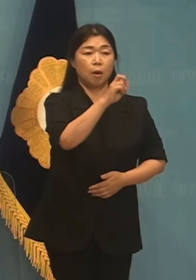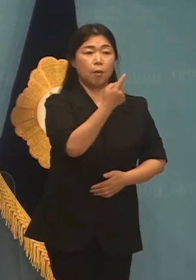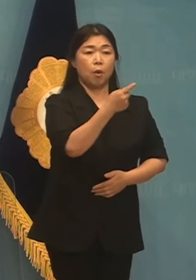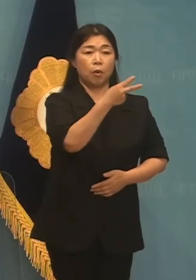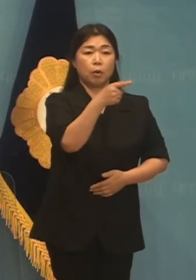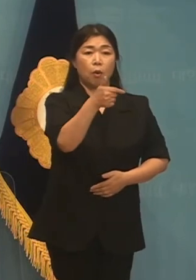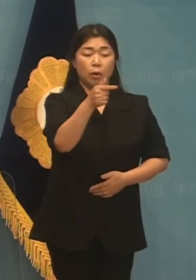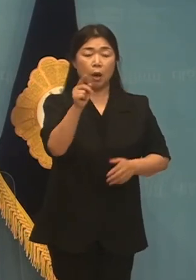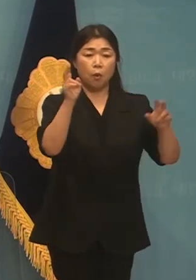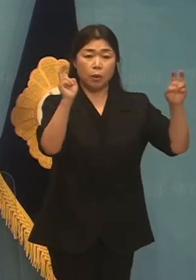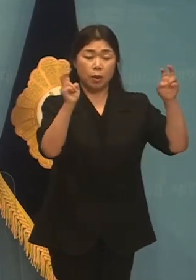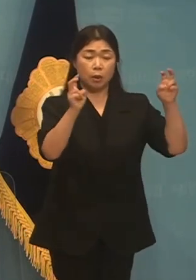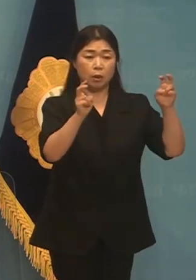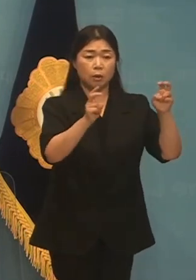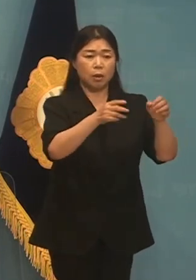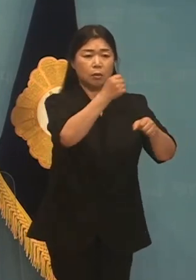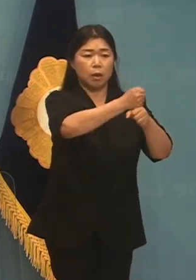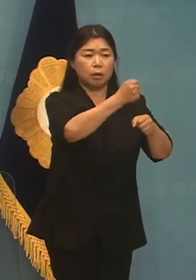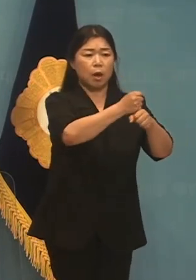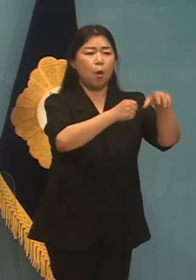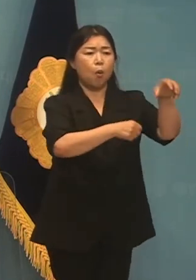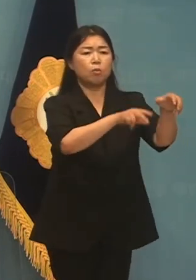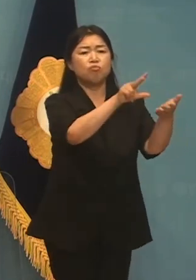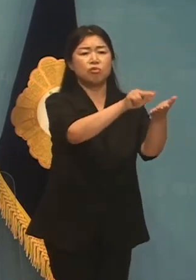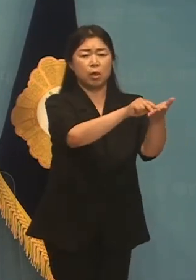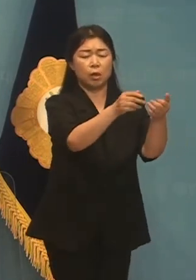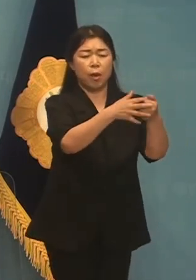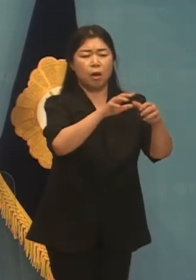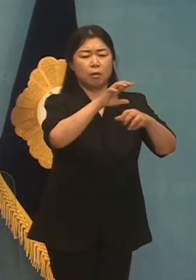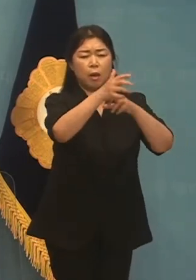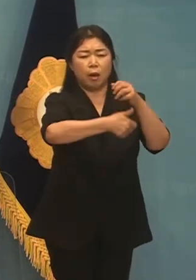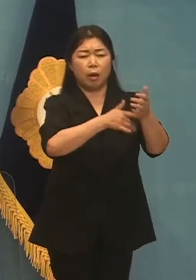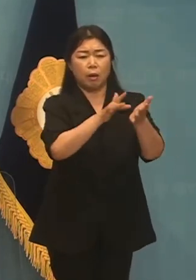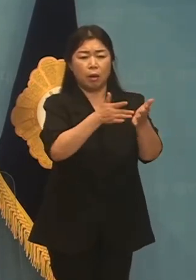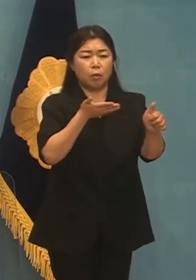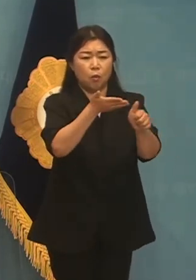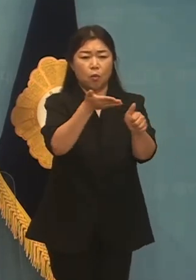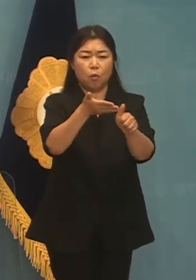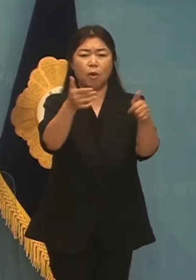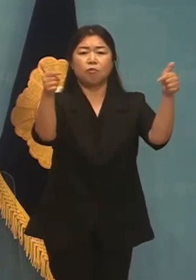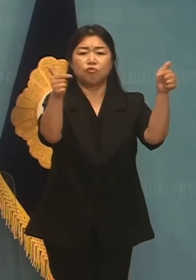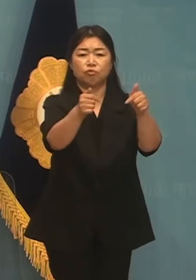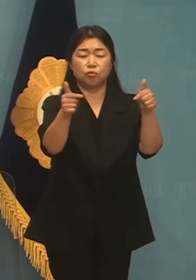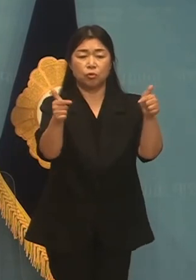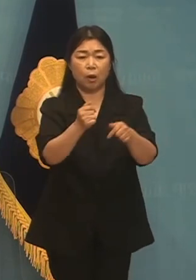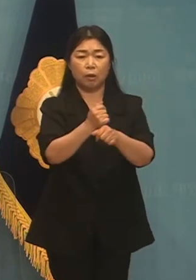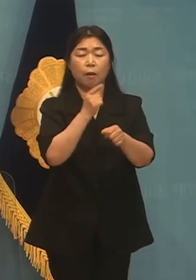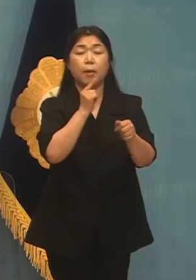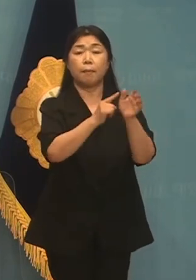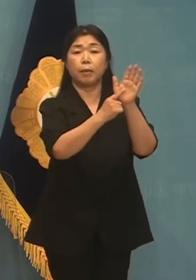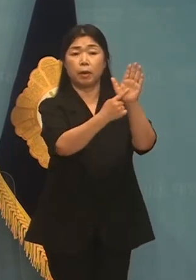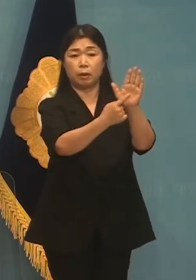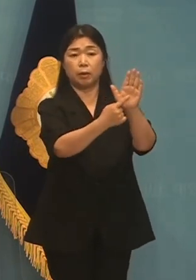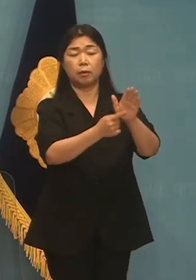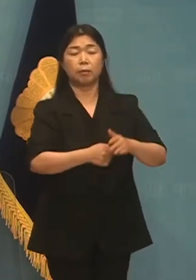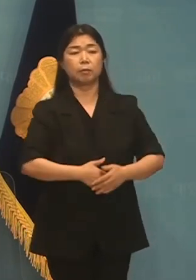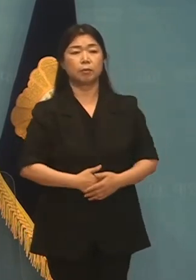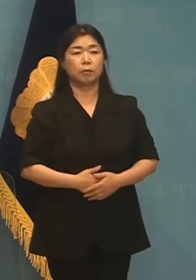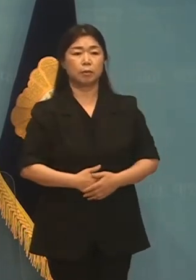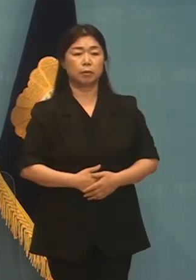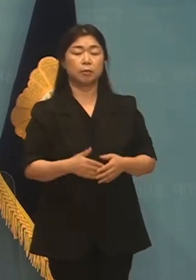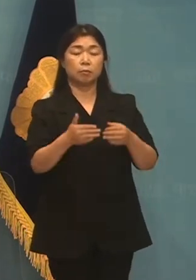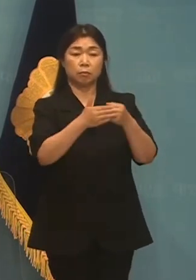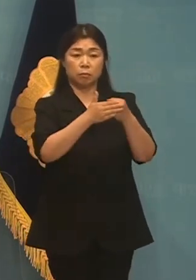모더나사는 생산 실험실 문제로 전 세계 백신 공급을 축소한다고 밝혔습니다.